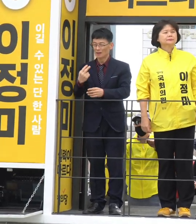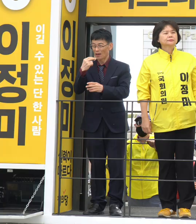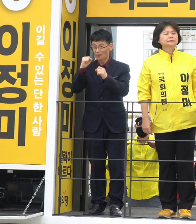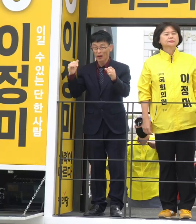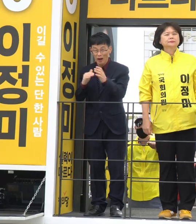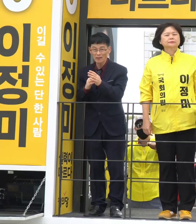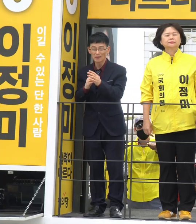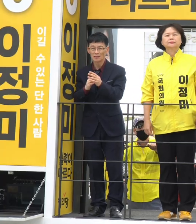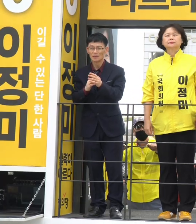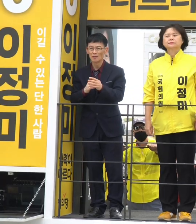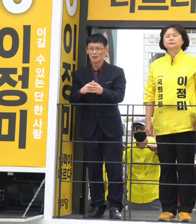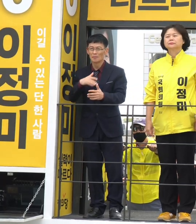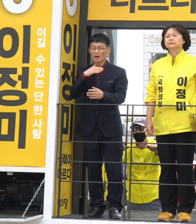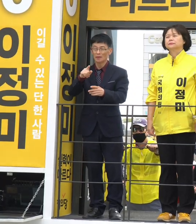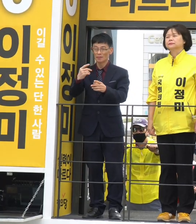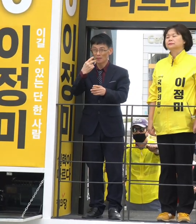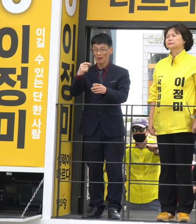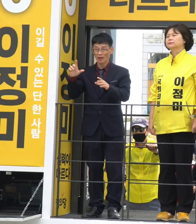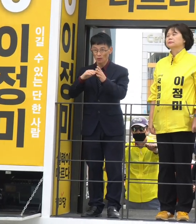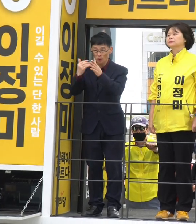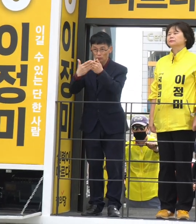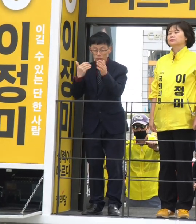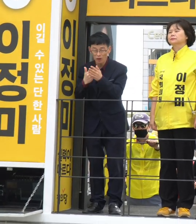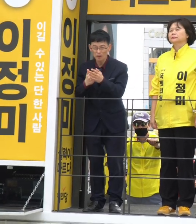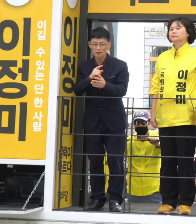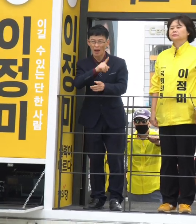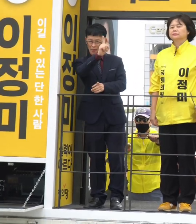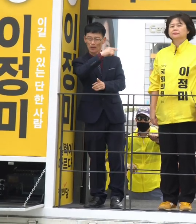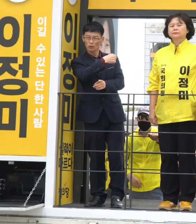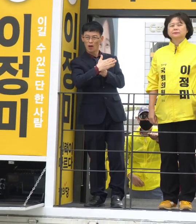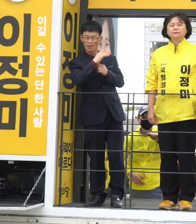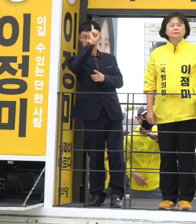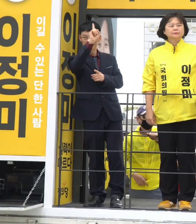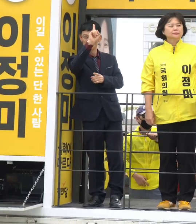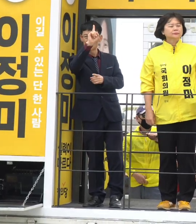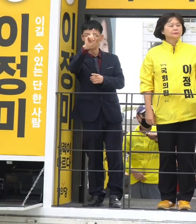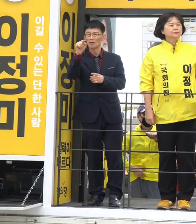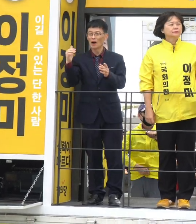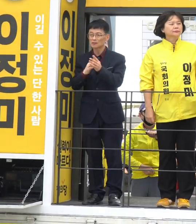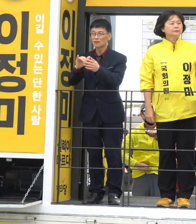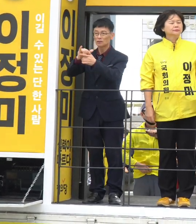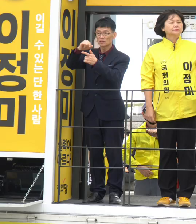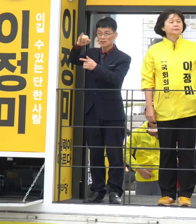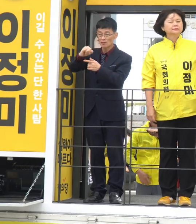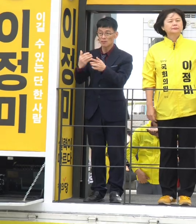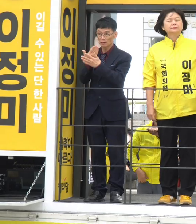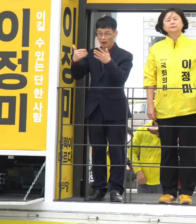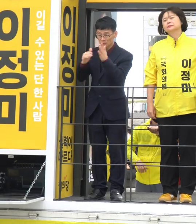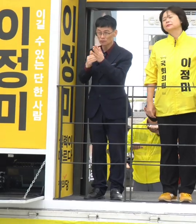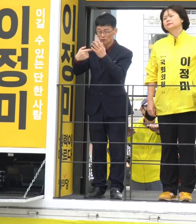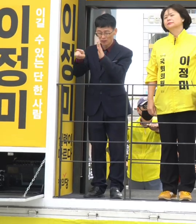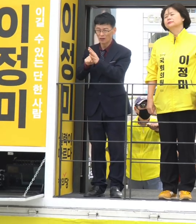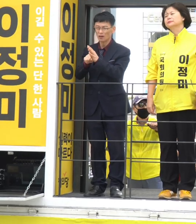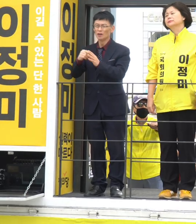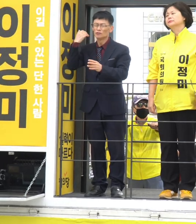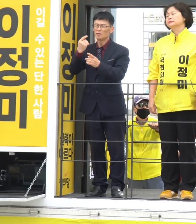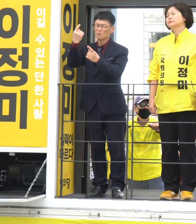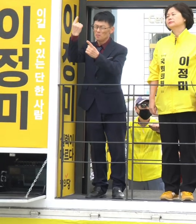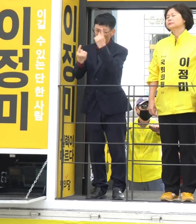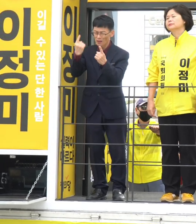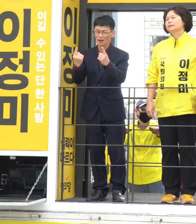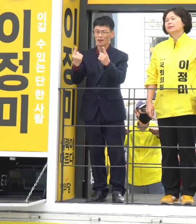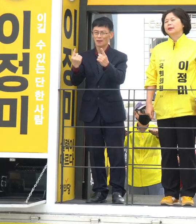생존의 벼랑 끝으로 내몰리는 민생을 지킬 후보 이정미입니다. 이곳 연수울의 발전을